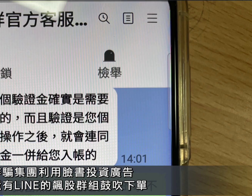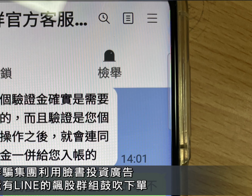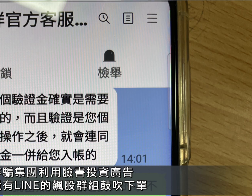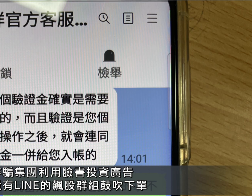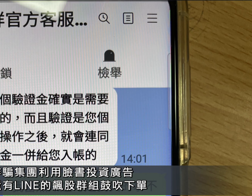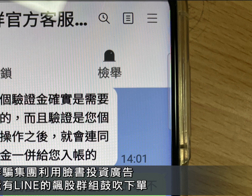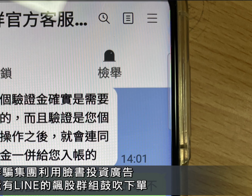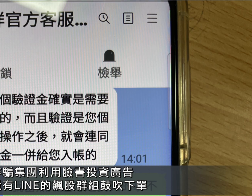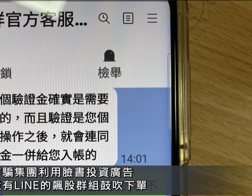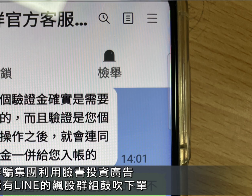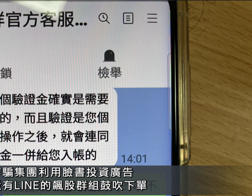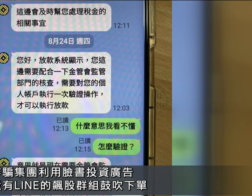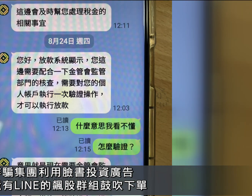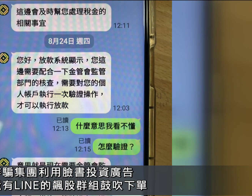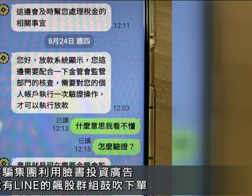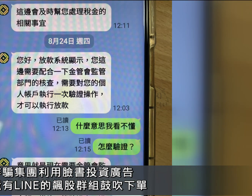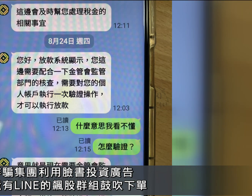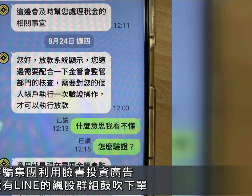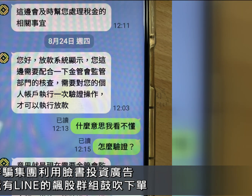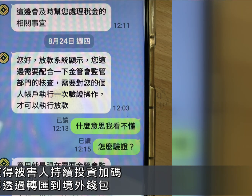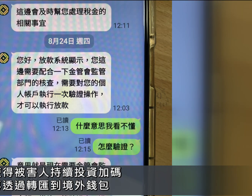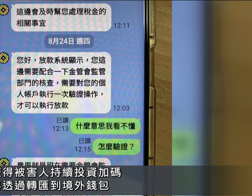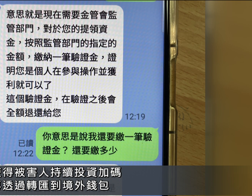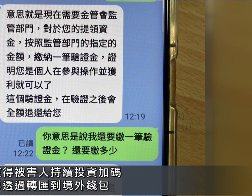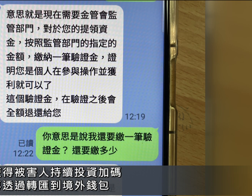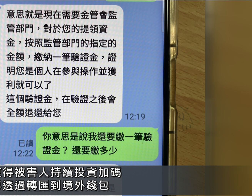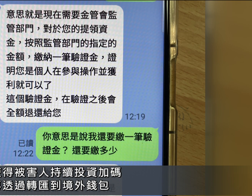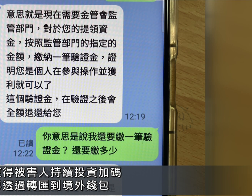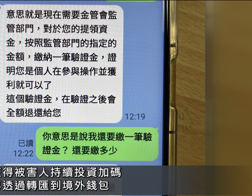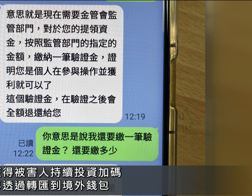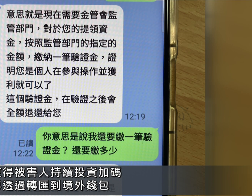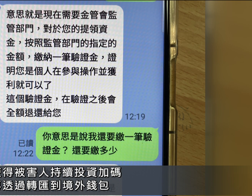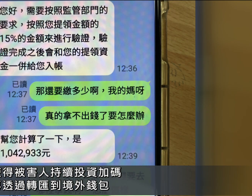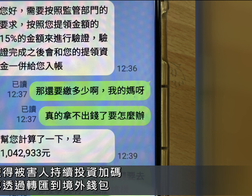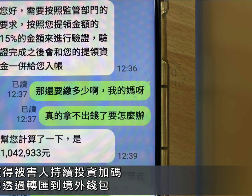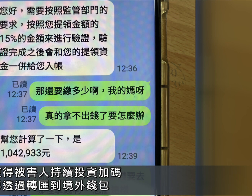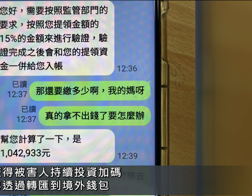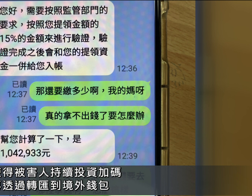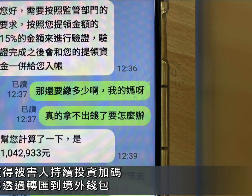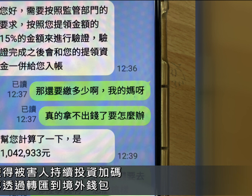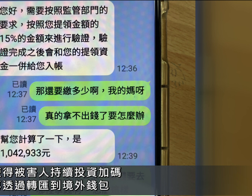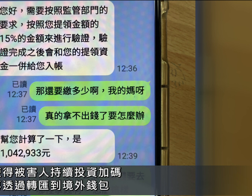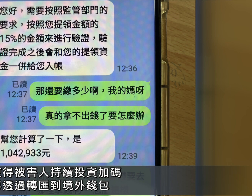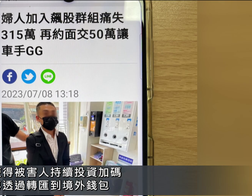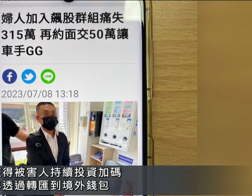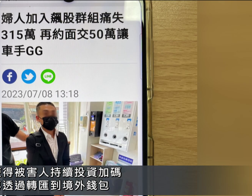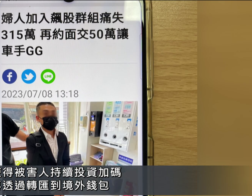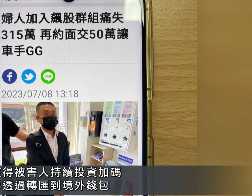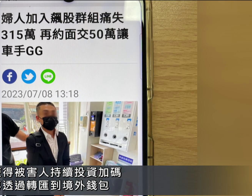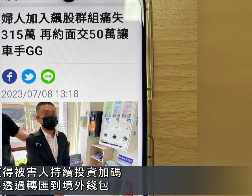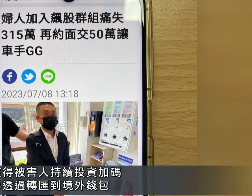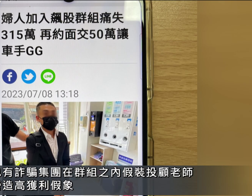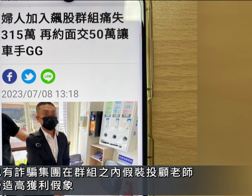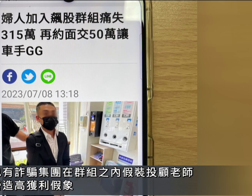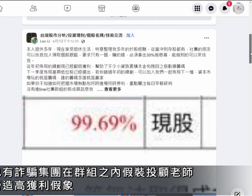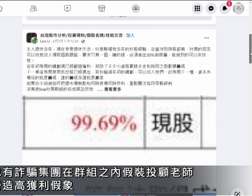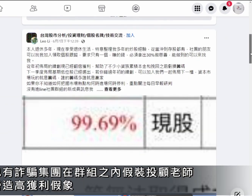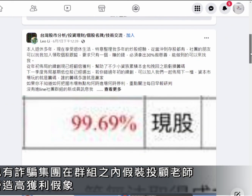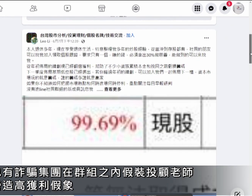LINE 的标股群组，鼓吹下单，使得被害人持续投资加码，再透过转汇到境外钱包。又诈骗集团在